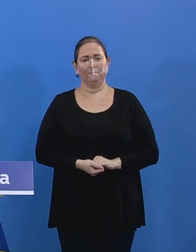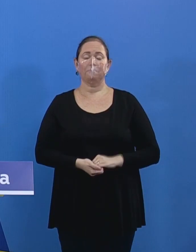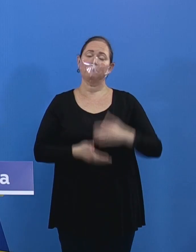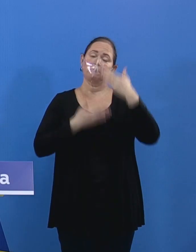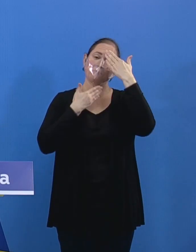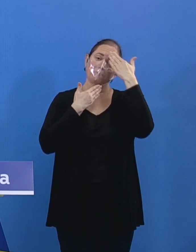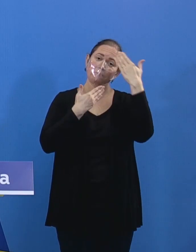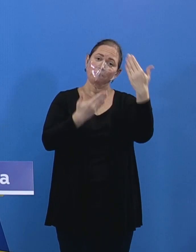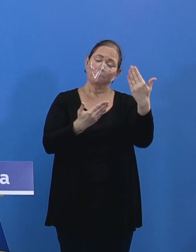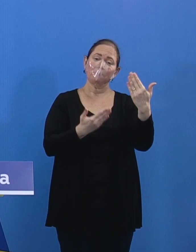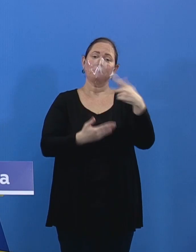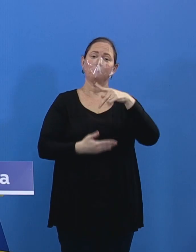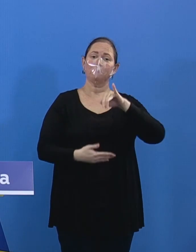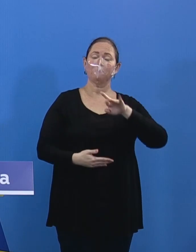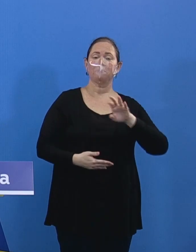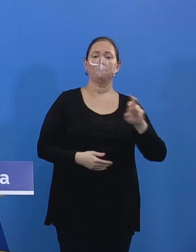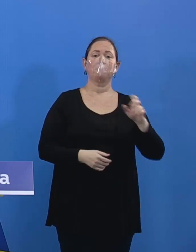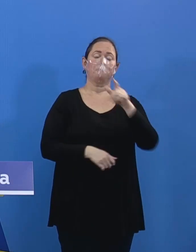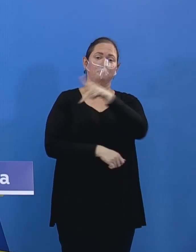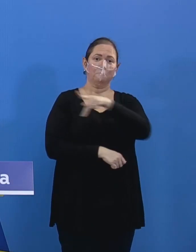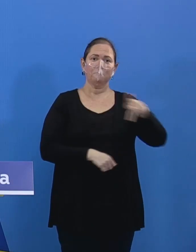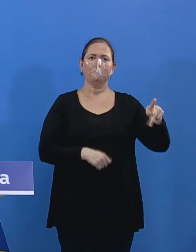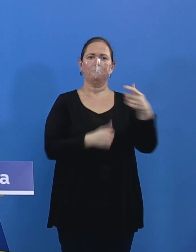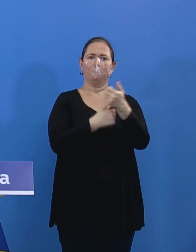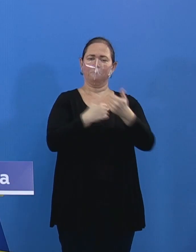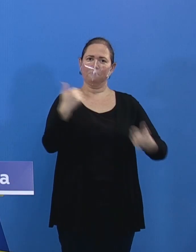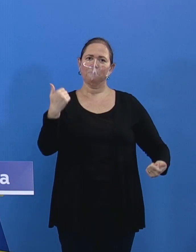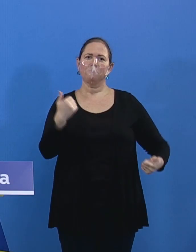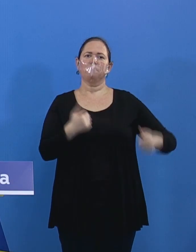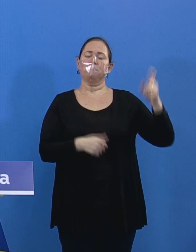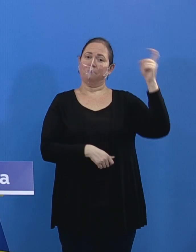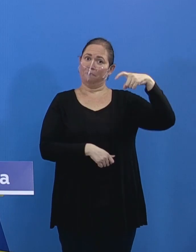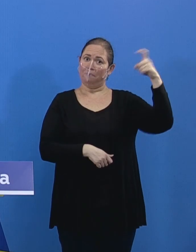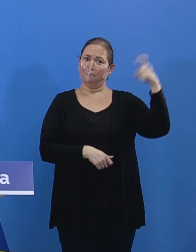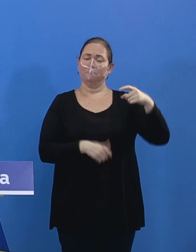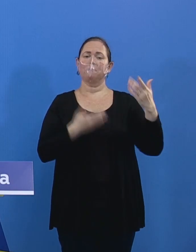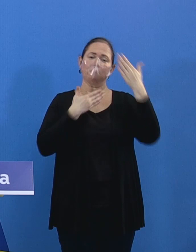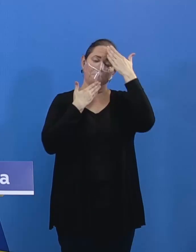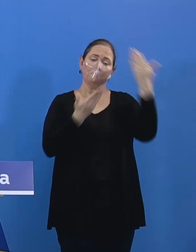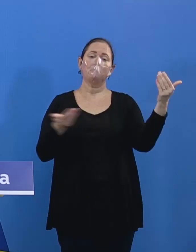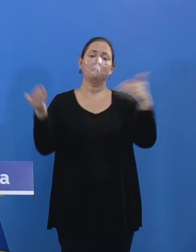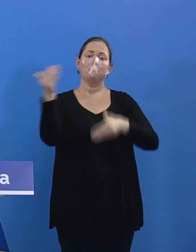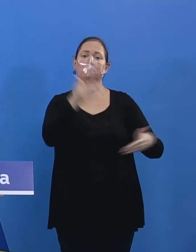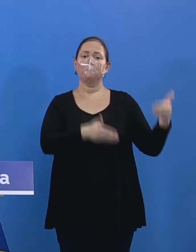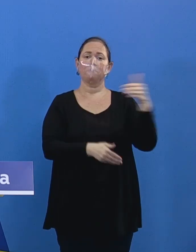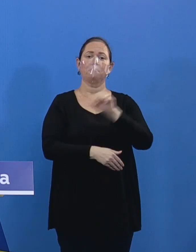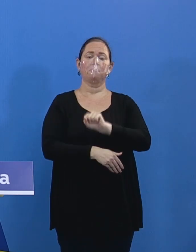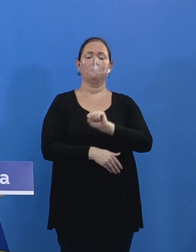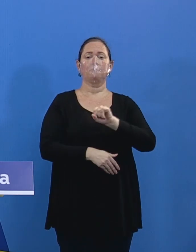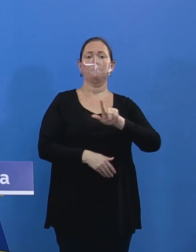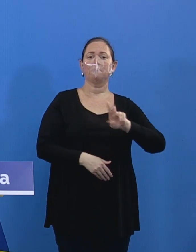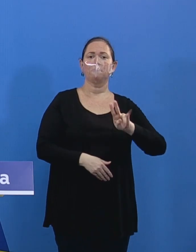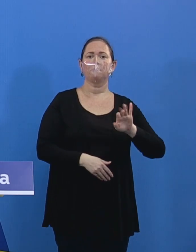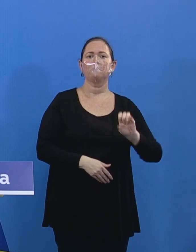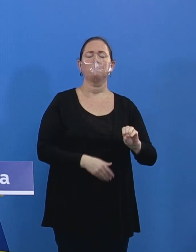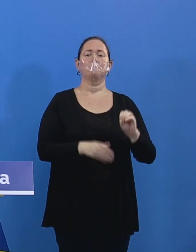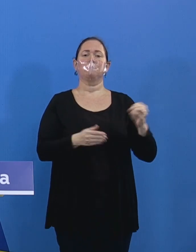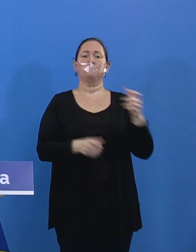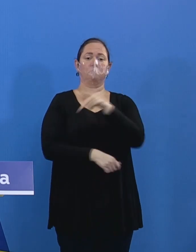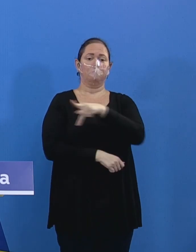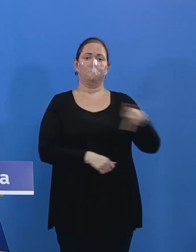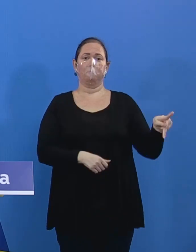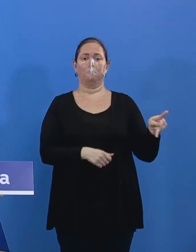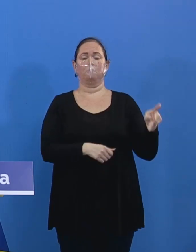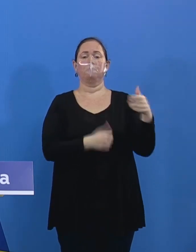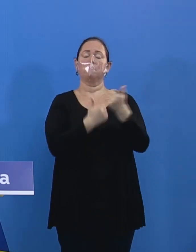Muito obrigada, Pierre Lucena, presidente do Porto Digital. Agradecemos também a participação de Silvio Meira, presidente do Conselho